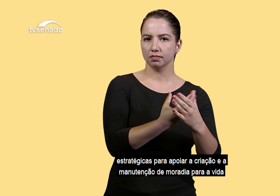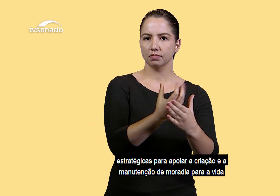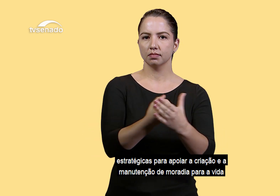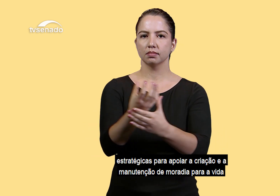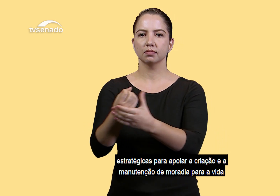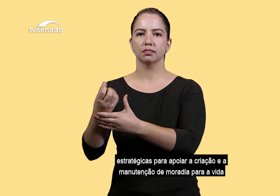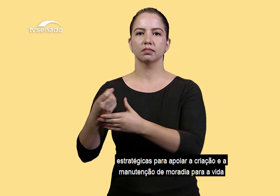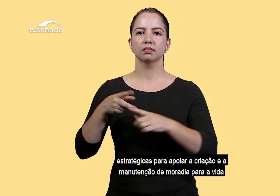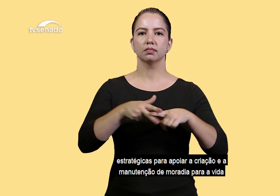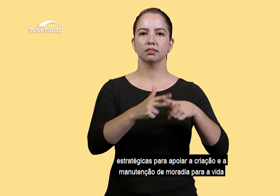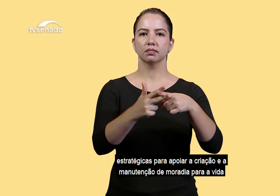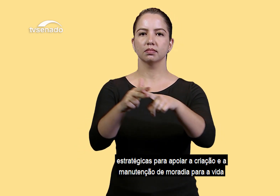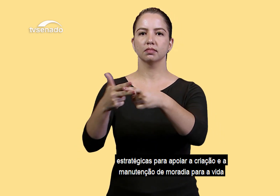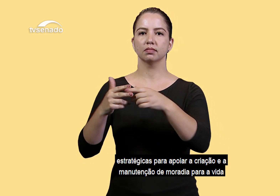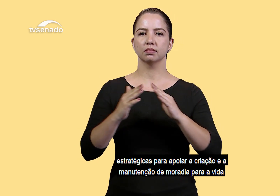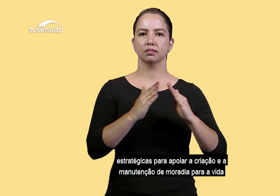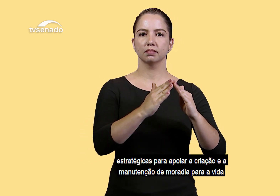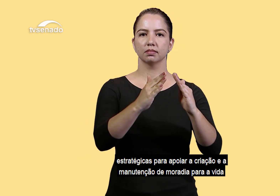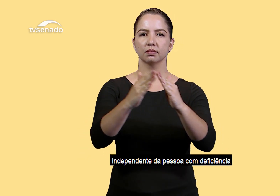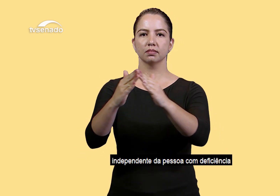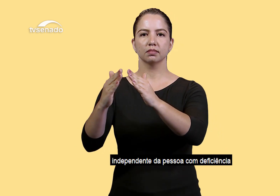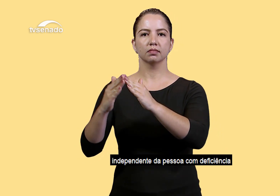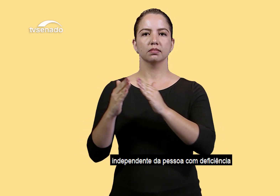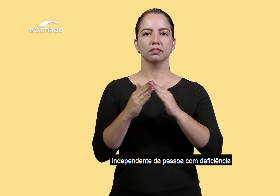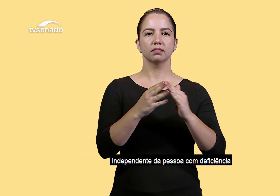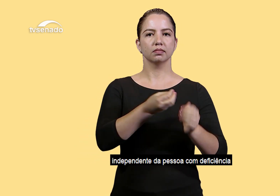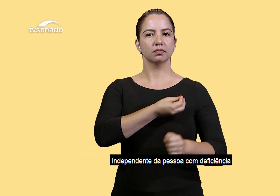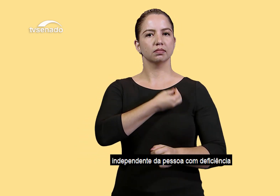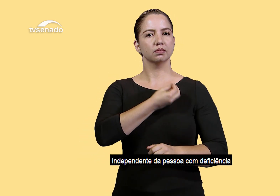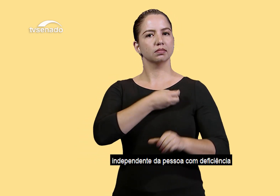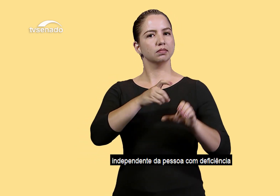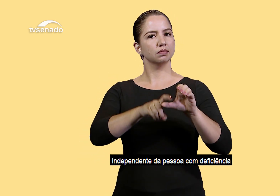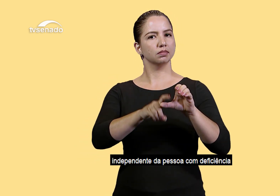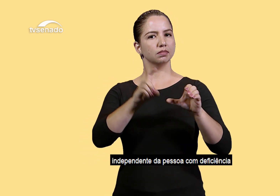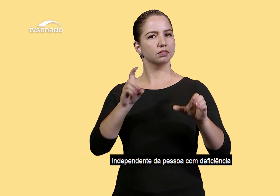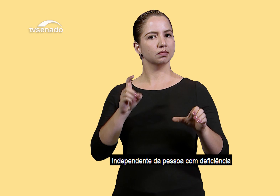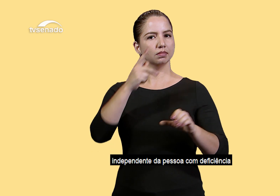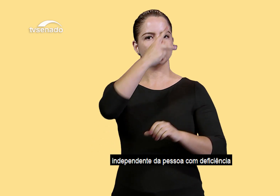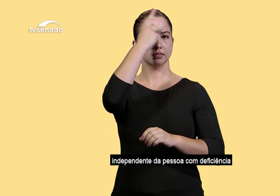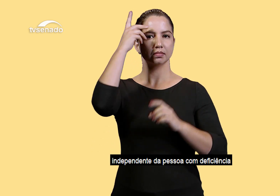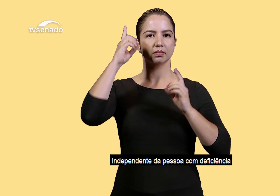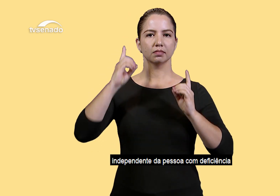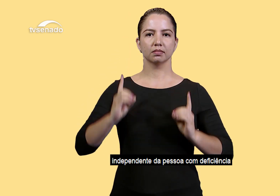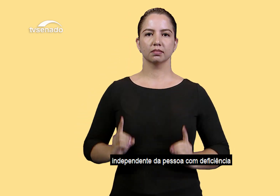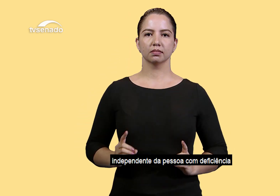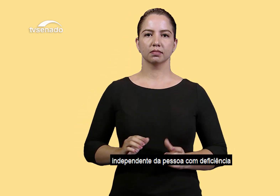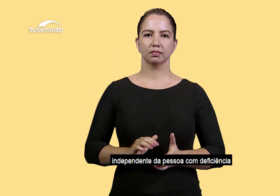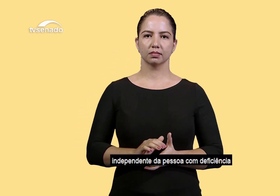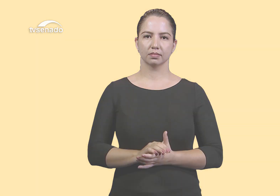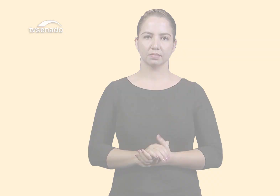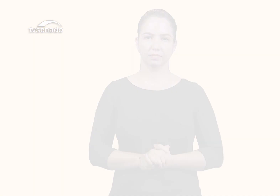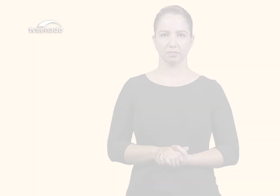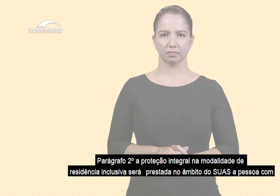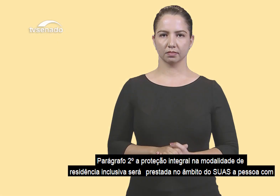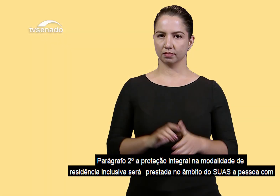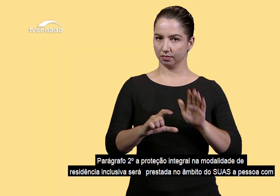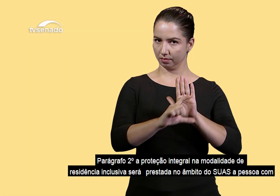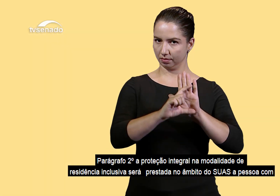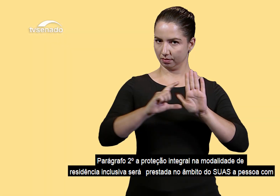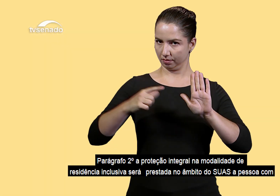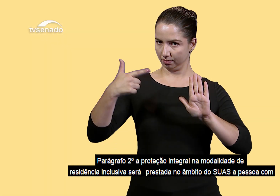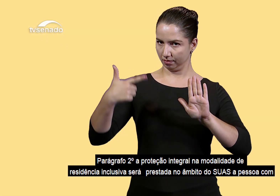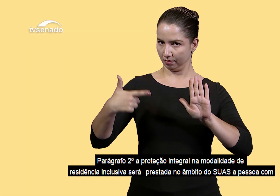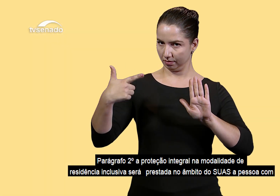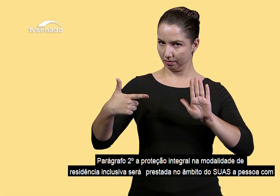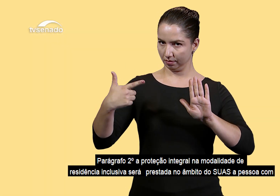e a manutenção de moradia para a vida independente da pessoa com deficiência. Parágrafo